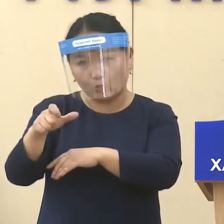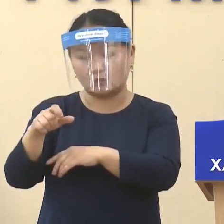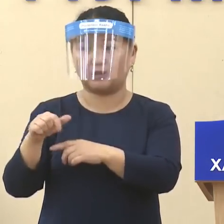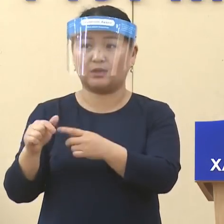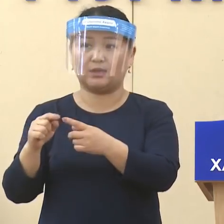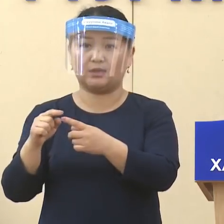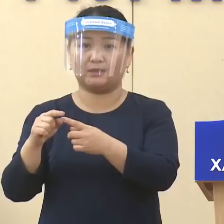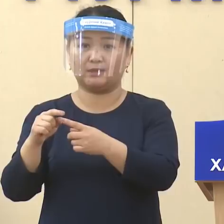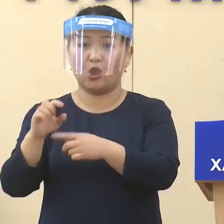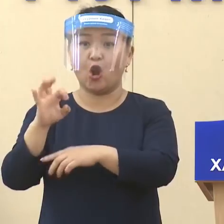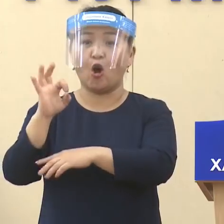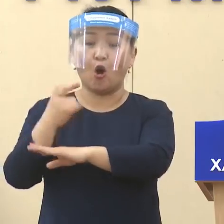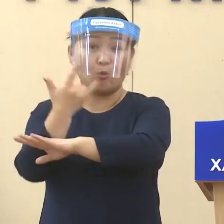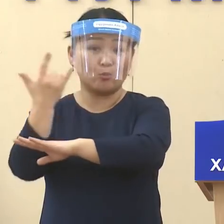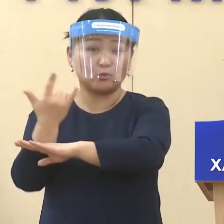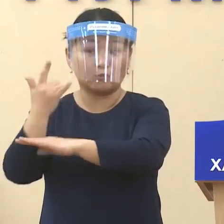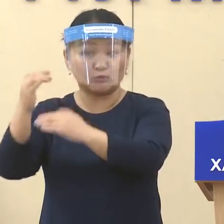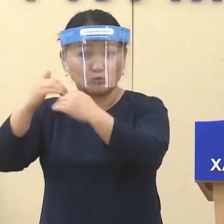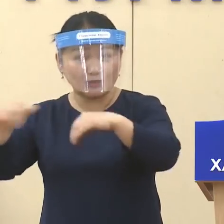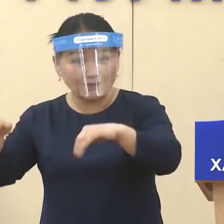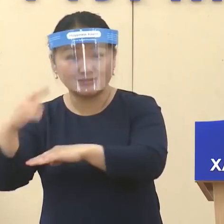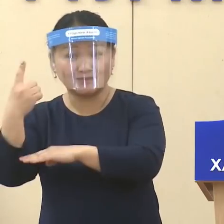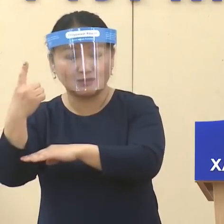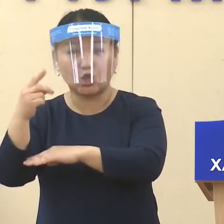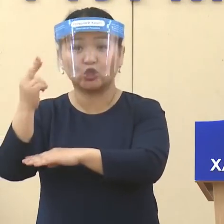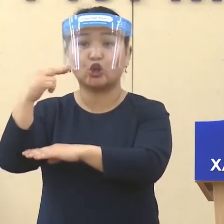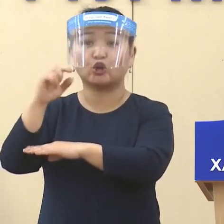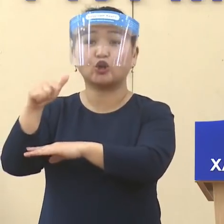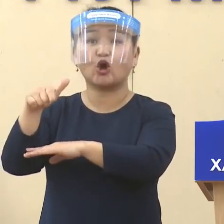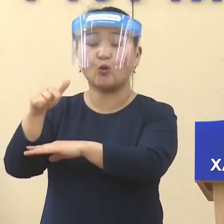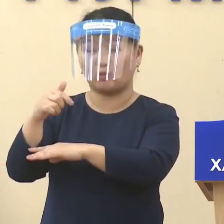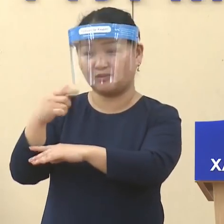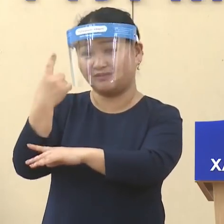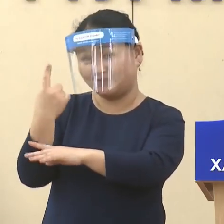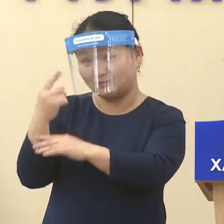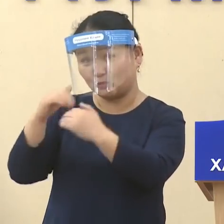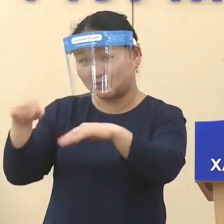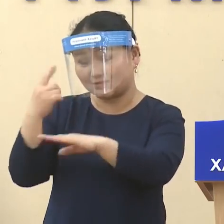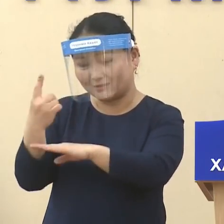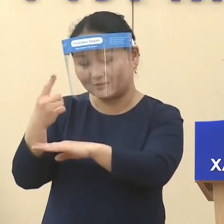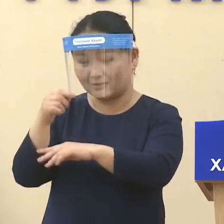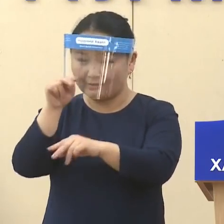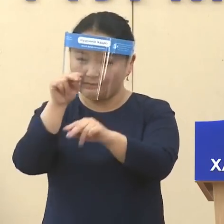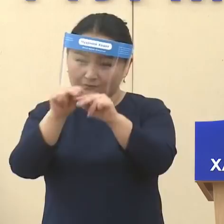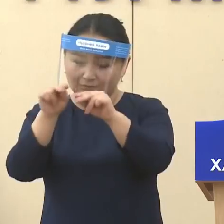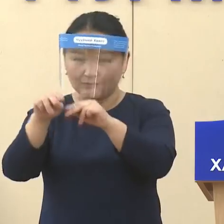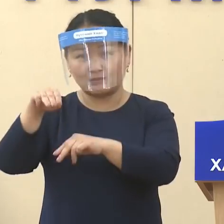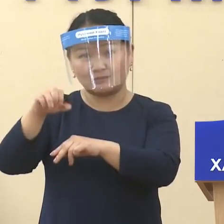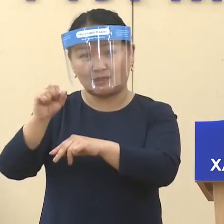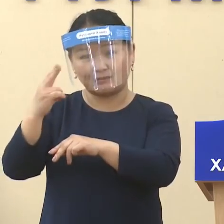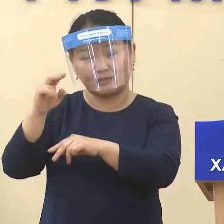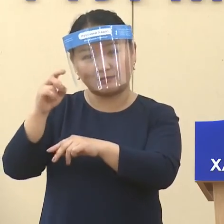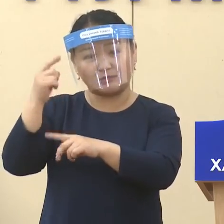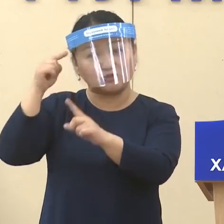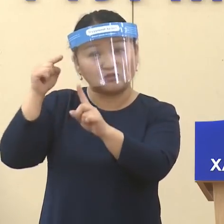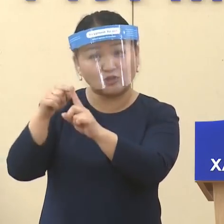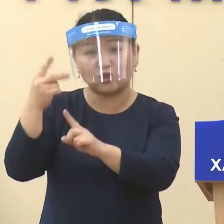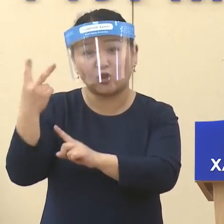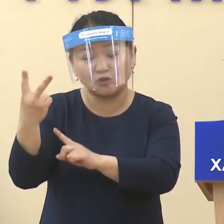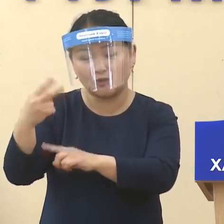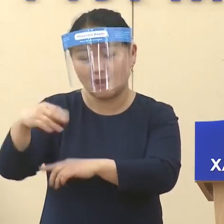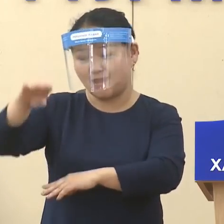мөн Өмнөгов аймагт тусгаарлагдсан 1, Дорногов аймагт тусгаарлагдсан 1, Тандалтын зорилгоор хийсэн 2, Цэргийн